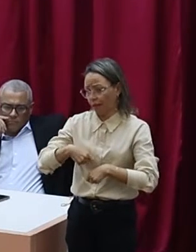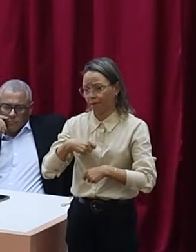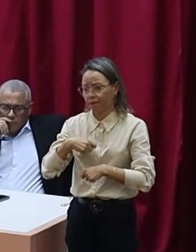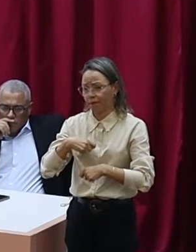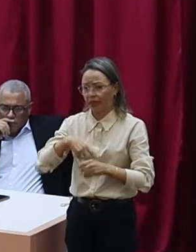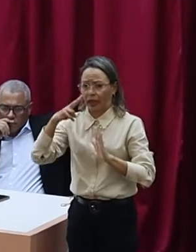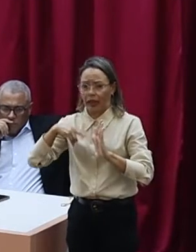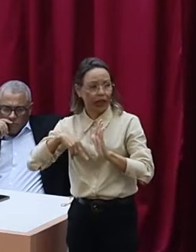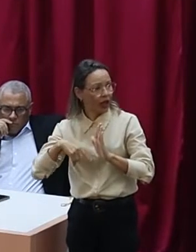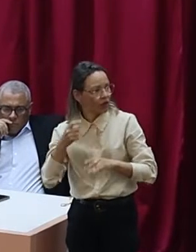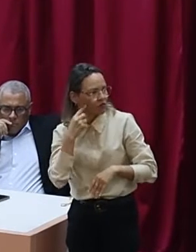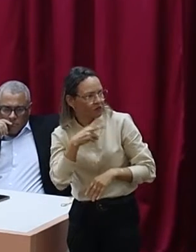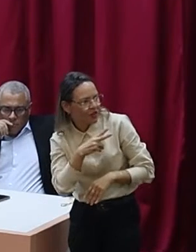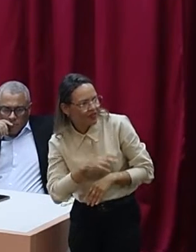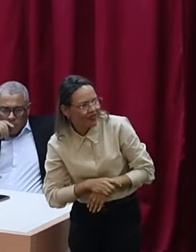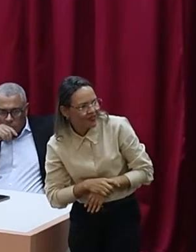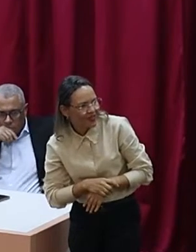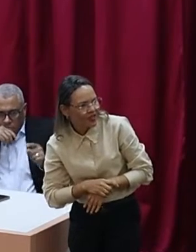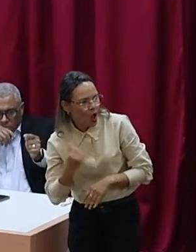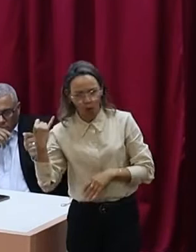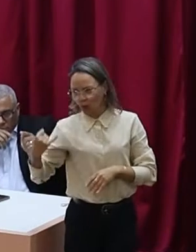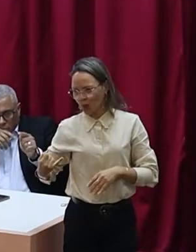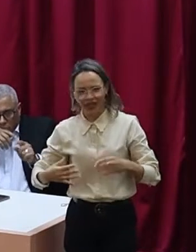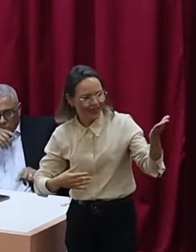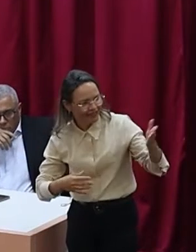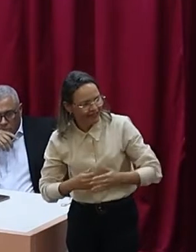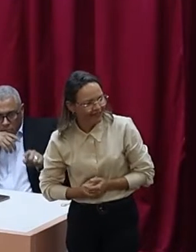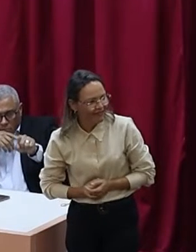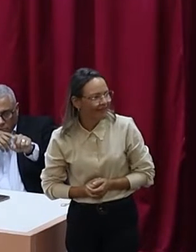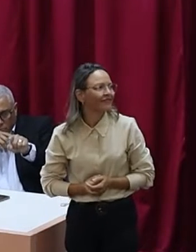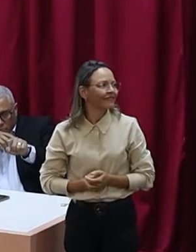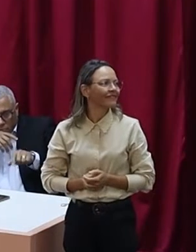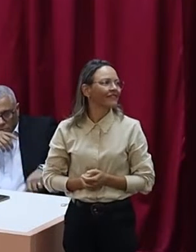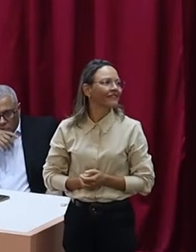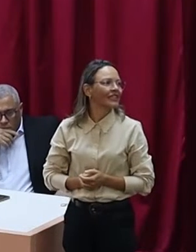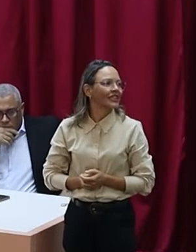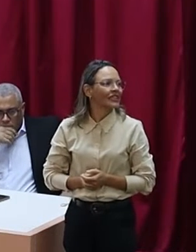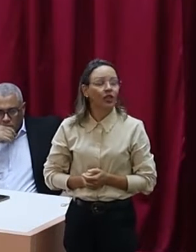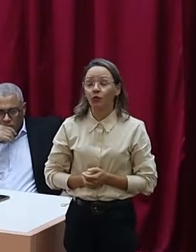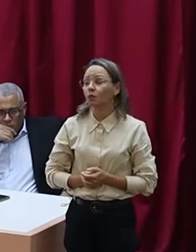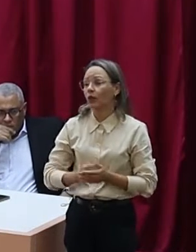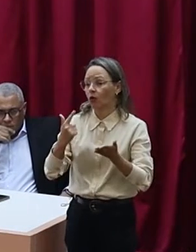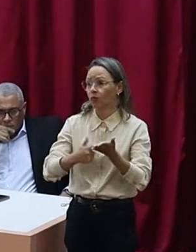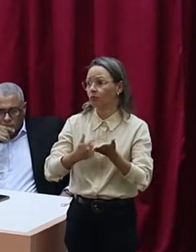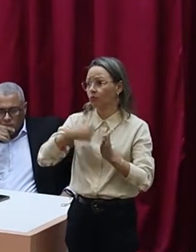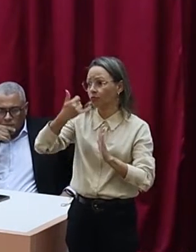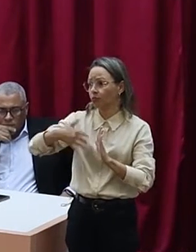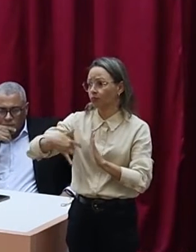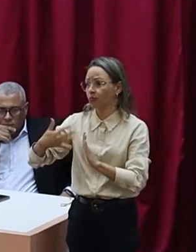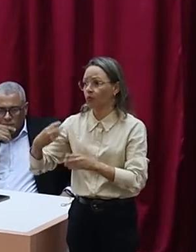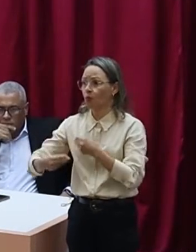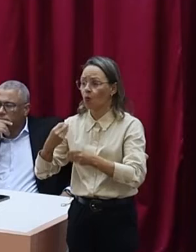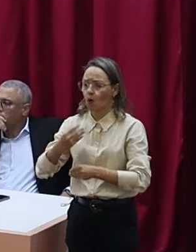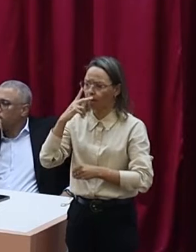mais magra de mim aí na foto à direita. O próximo slide, por favor. Então, o livro relata, né, o trabalho com